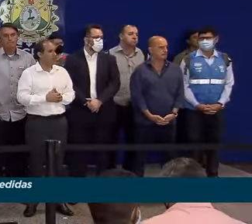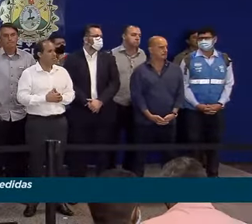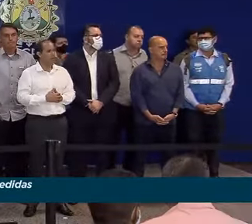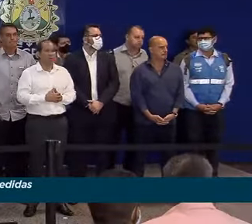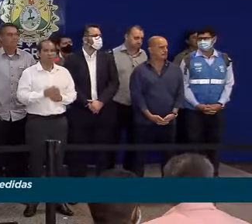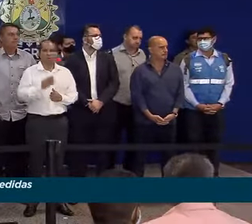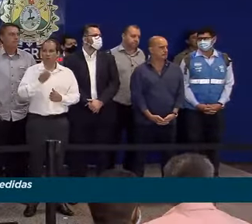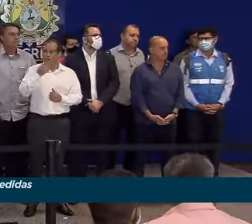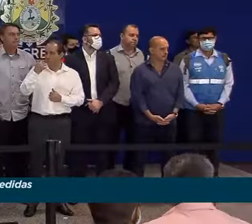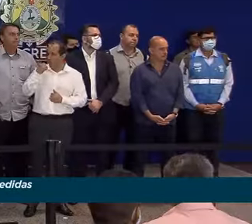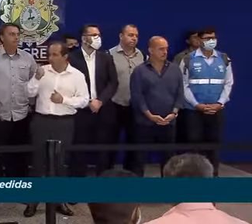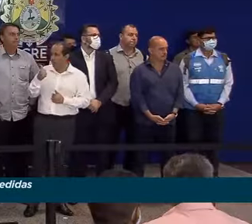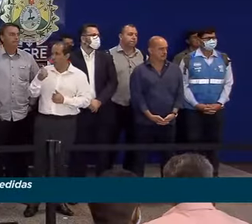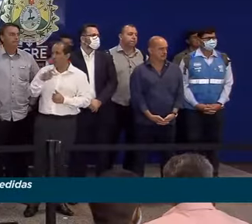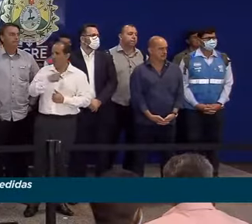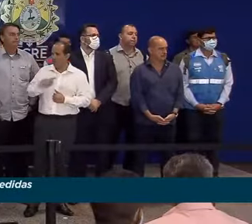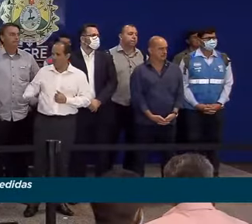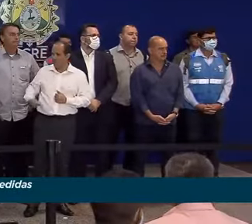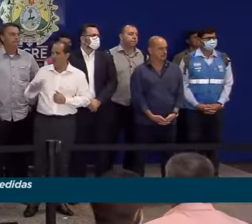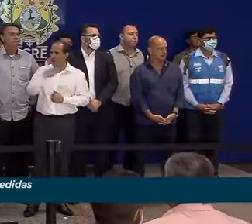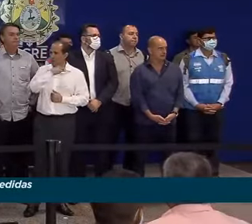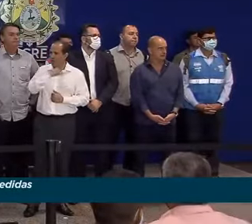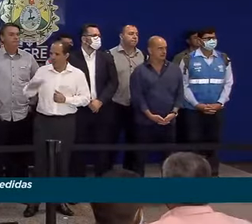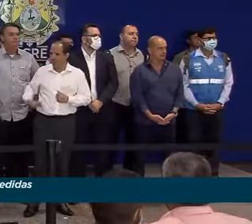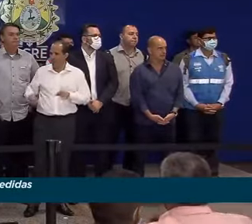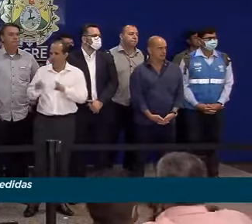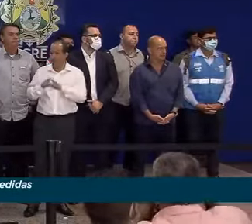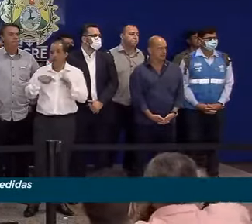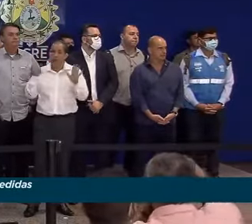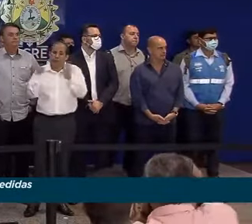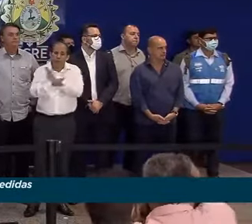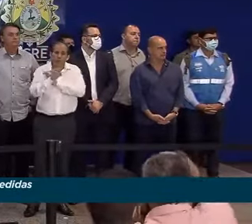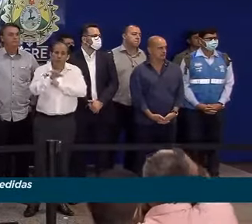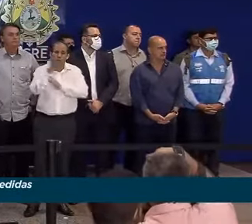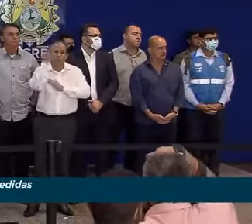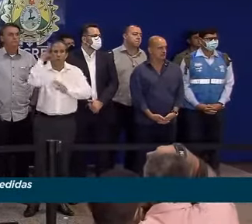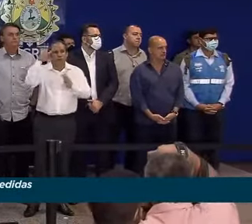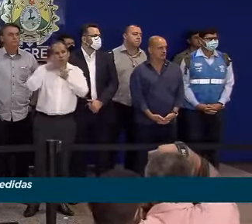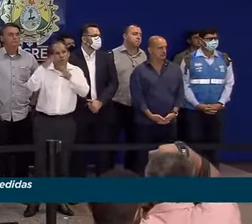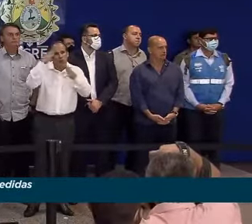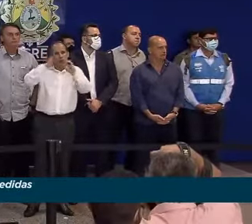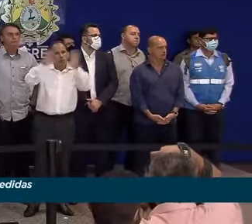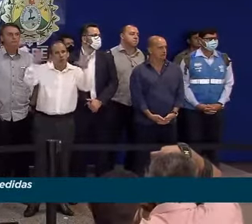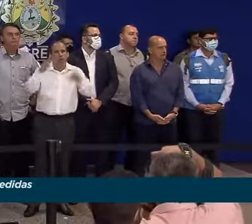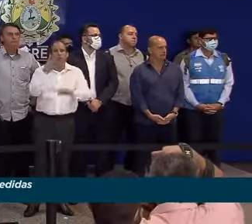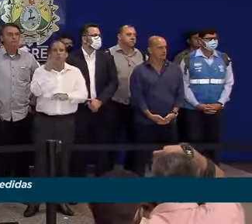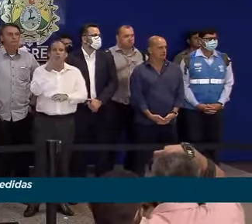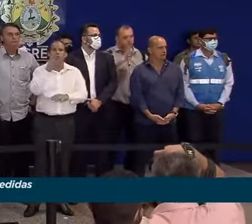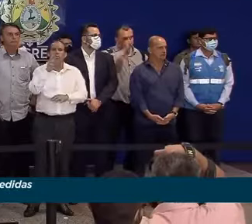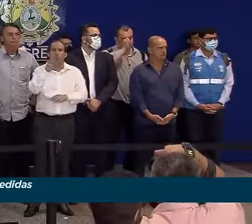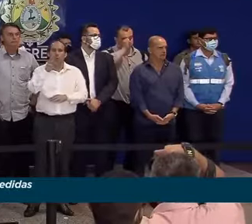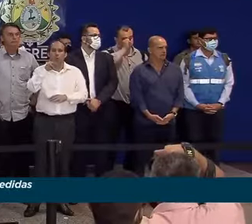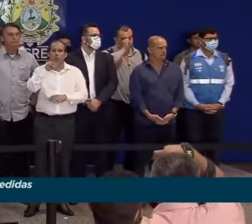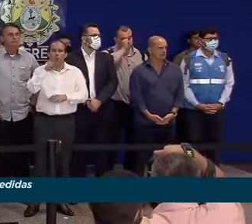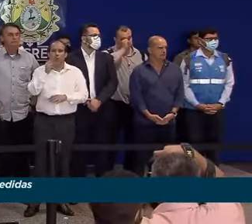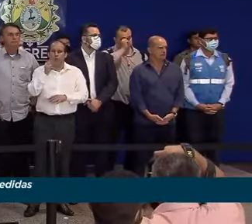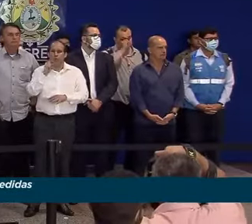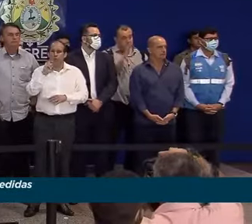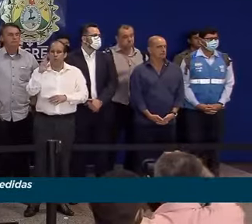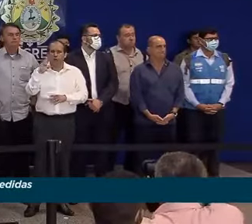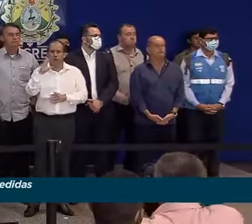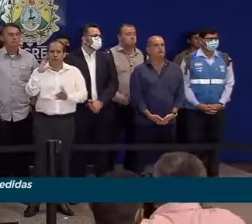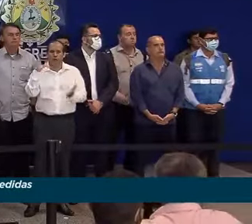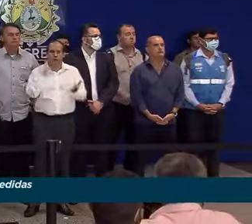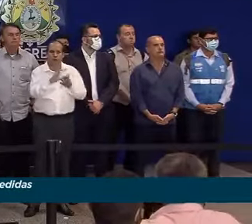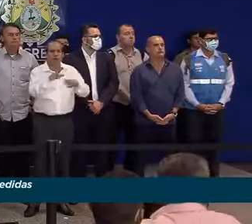Olá, ministros, presidente. A minha pergunta, na verdade, é só para esclarecer esses 450 milhões de reais por